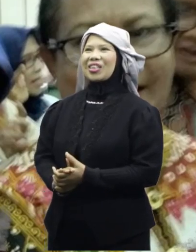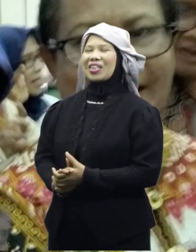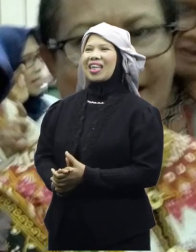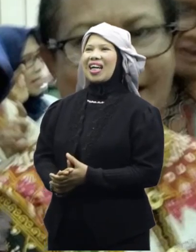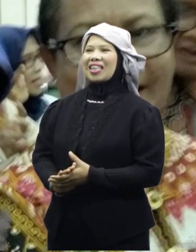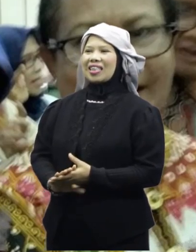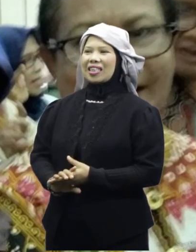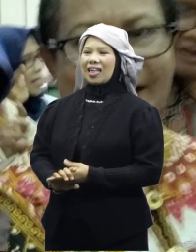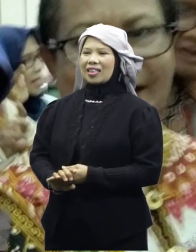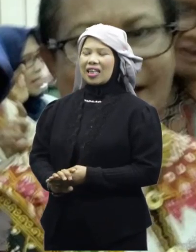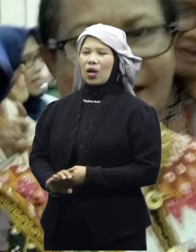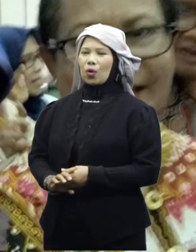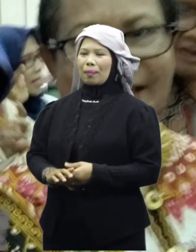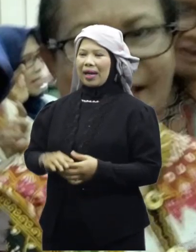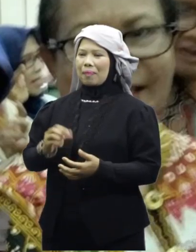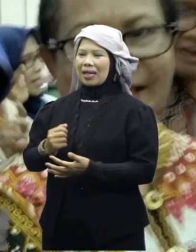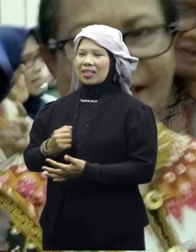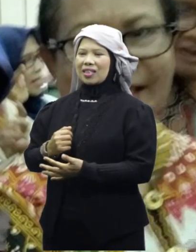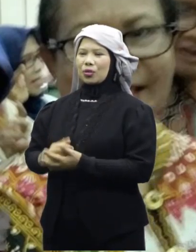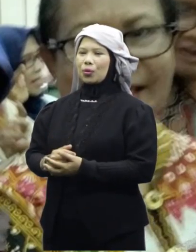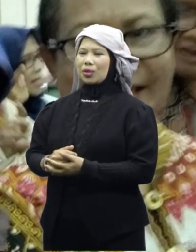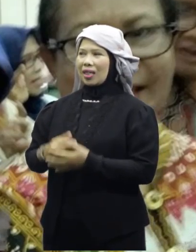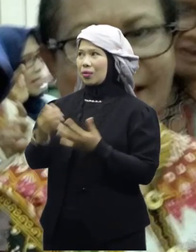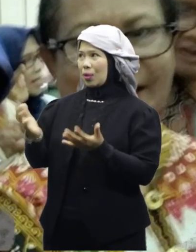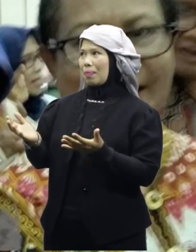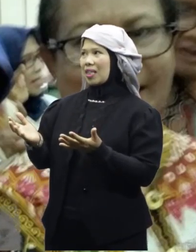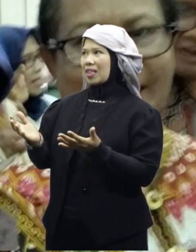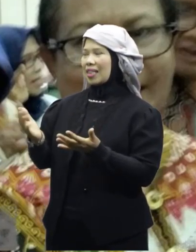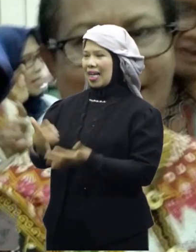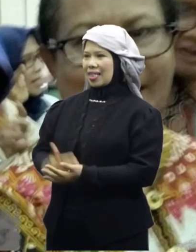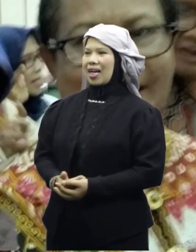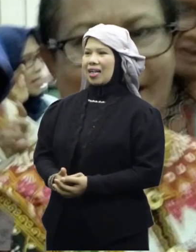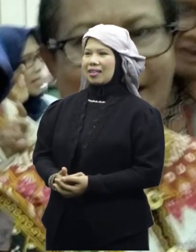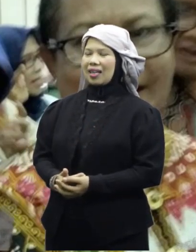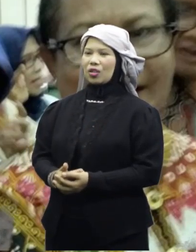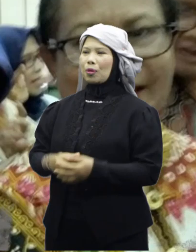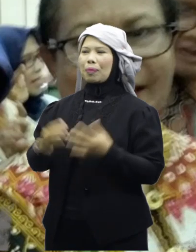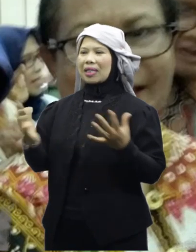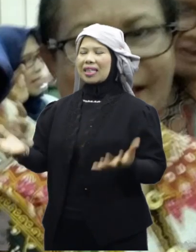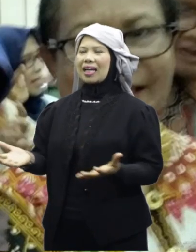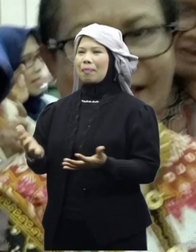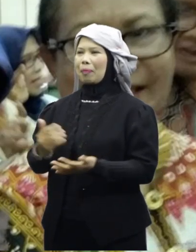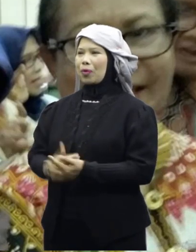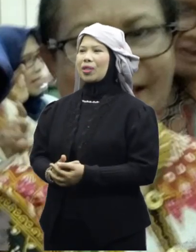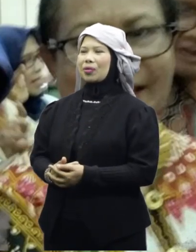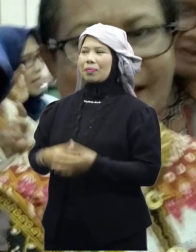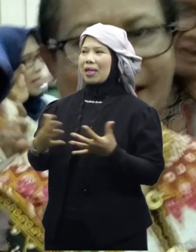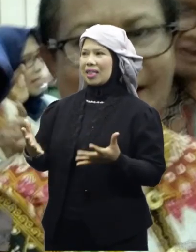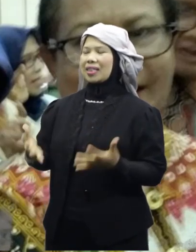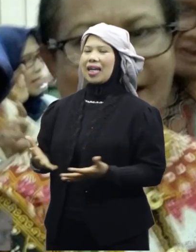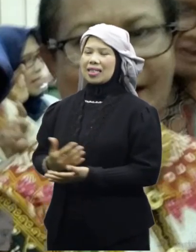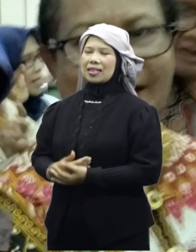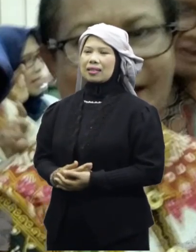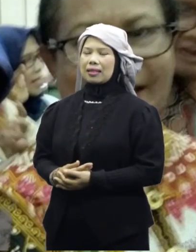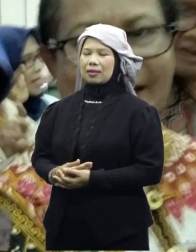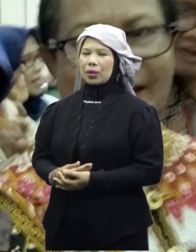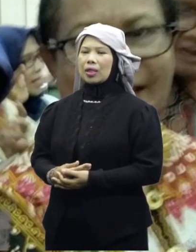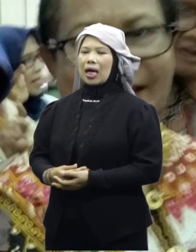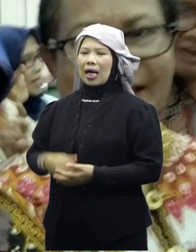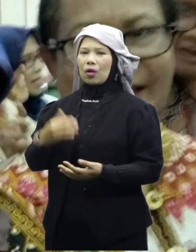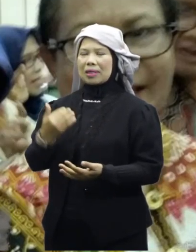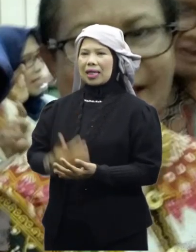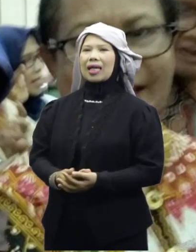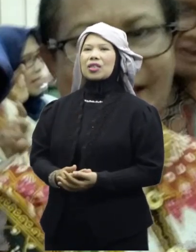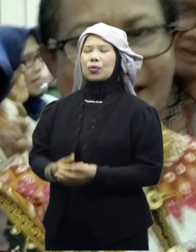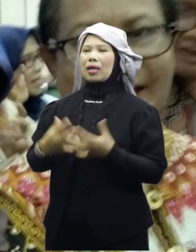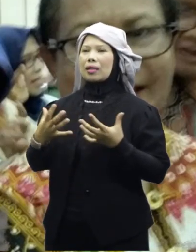ya gitu. Nah, itu jadi gimana kan, tuh teh? Kalau makeup artist itu ya itu kembali ke trust ya. Okay. Ataupun pekerjaan apapun itu kembali ke trust. Betul, betul,